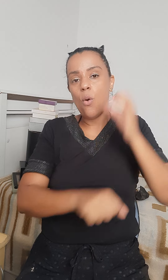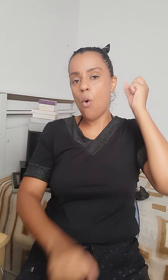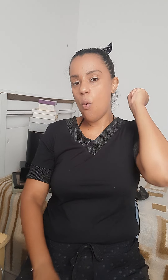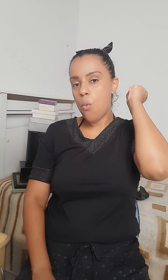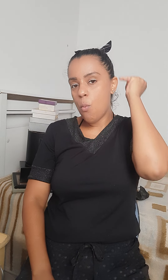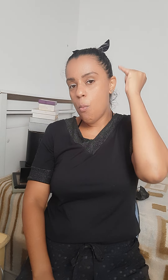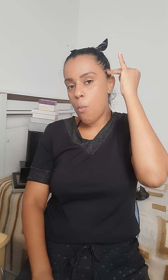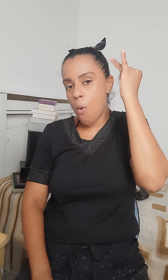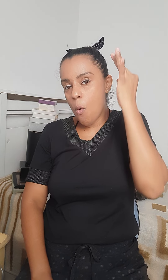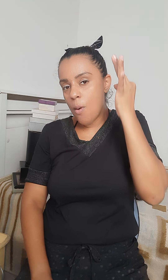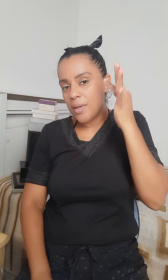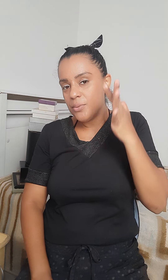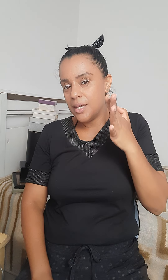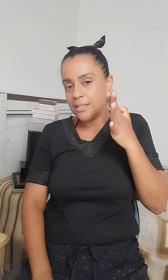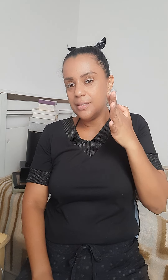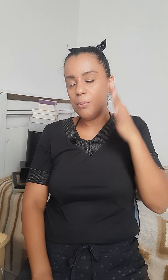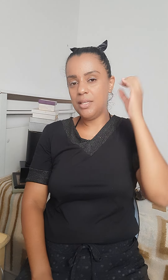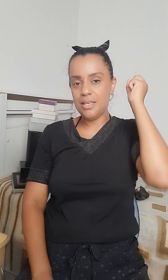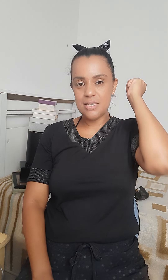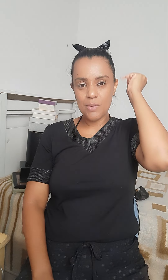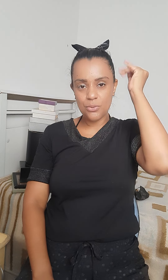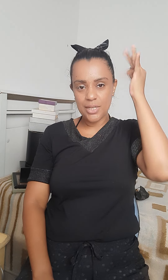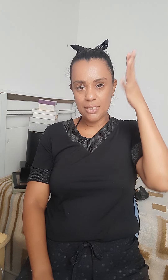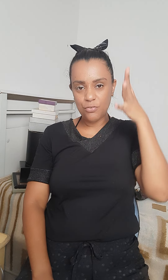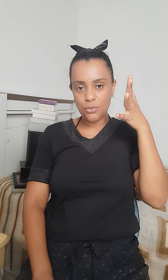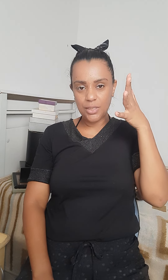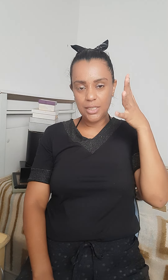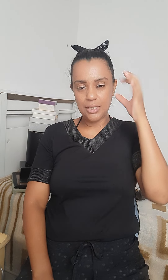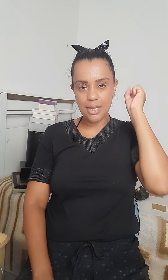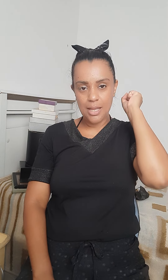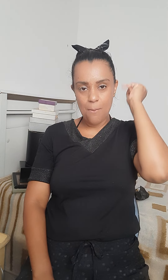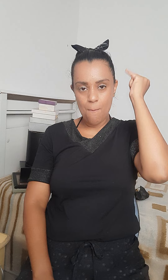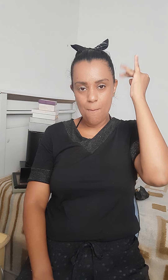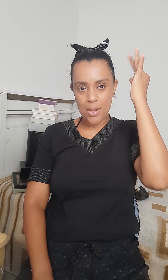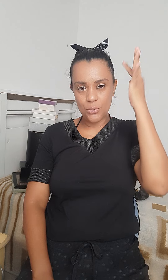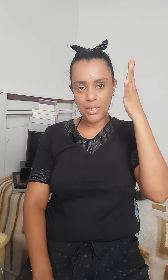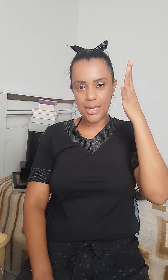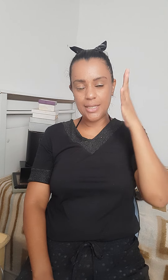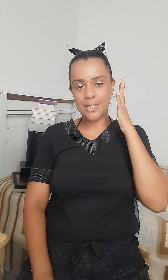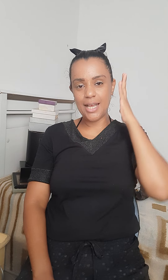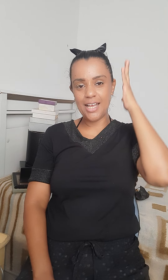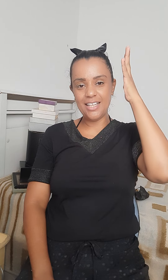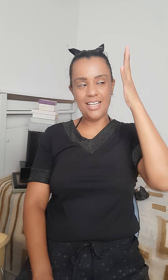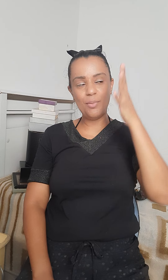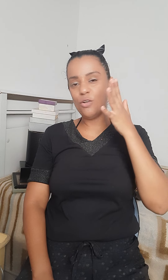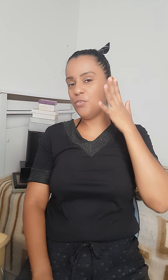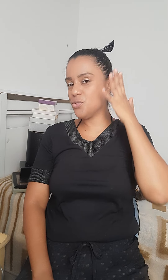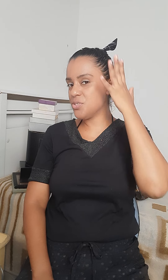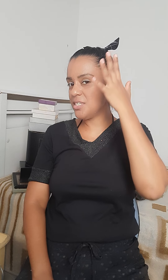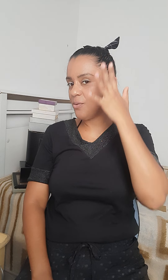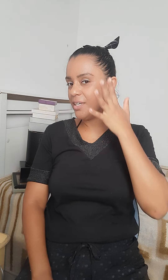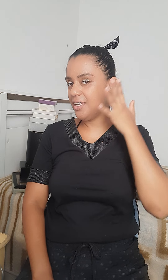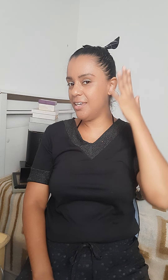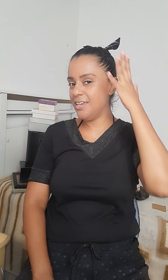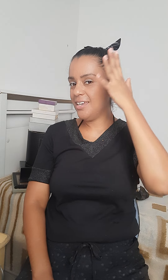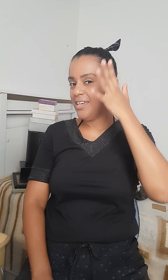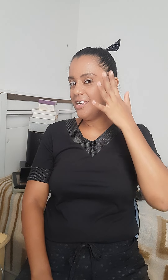Ou boa madrugada. Também tem esse madrugada feito aqui, tá? Madrugada. Lembra que eu fiz um sinal aqui?